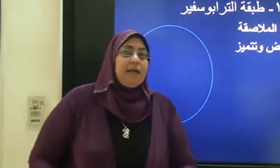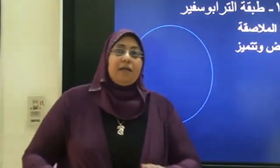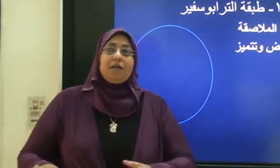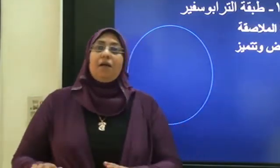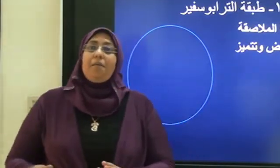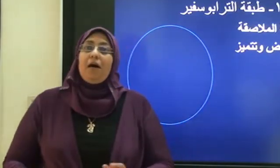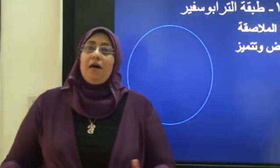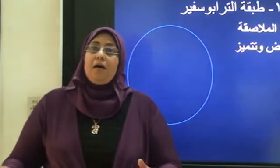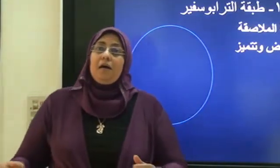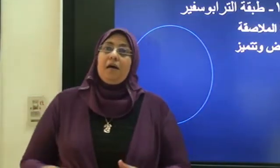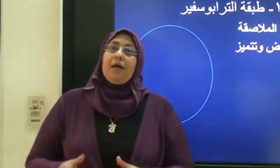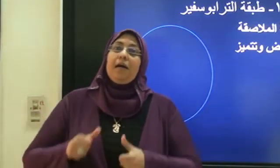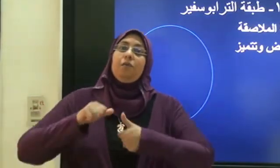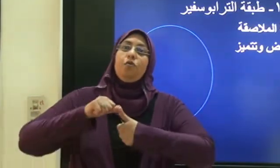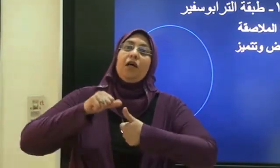هي الطبقة الملاصقة